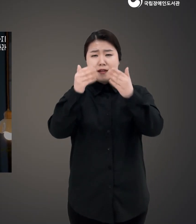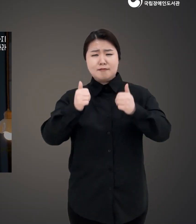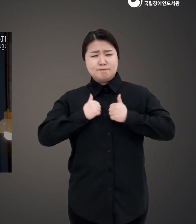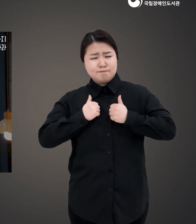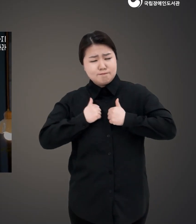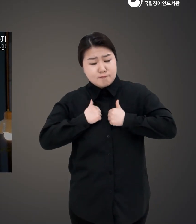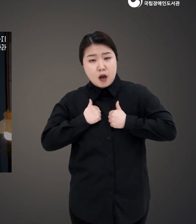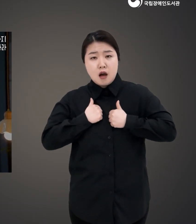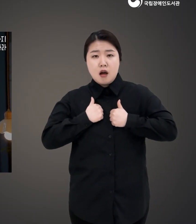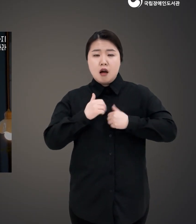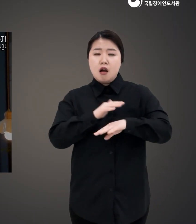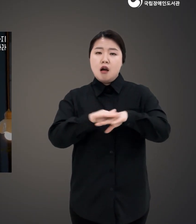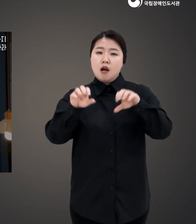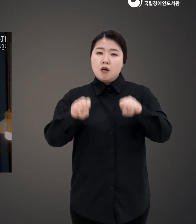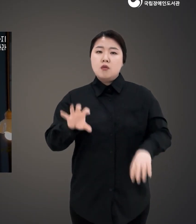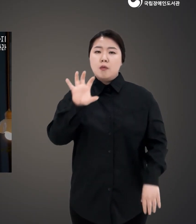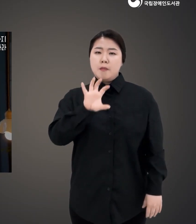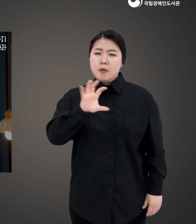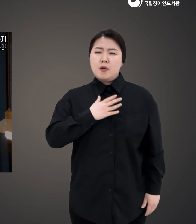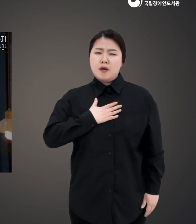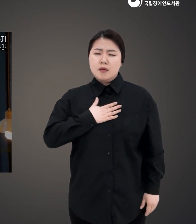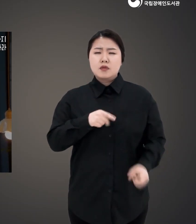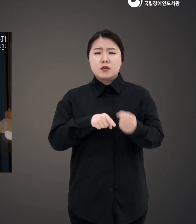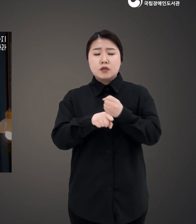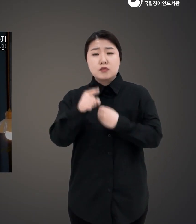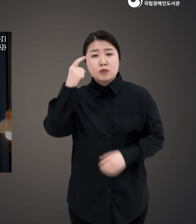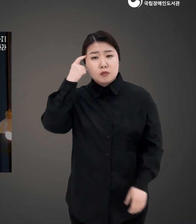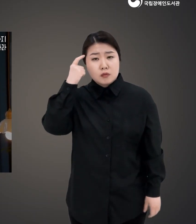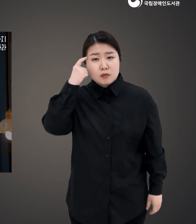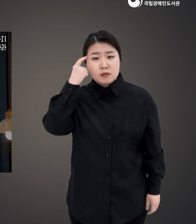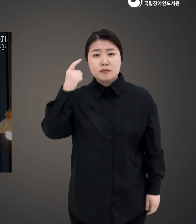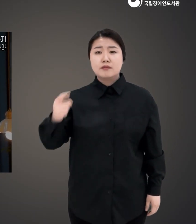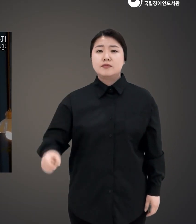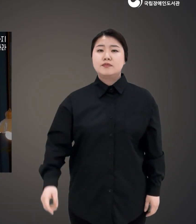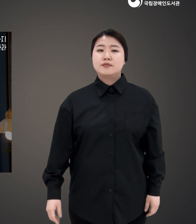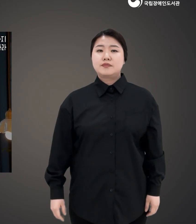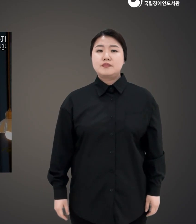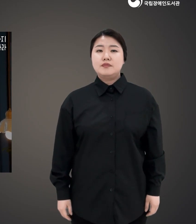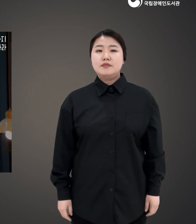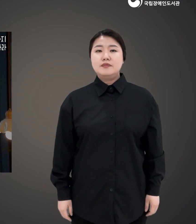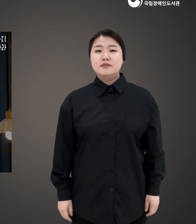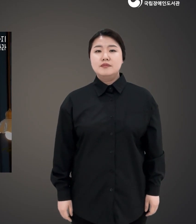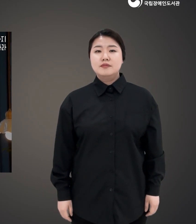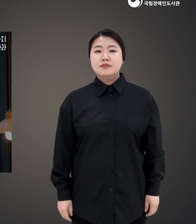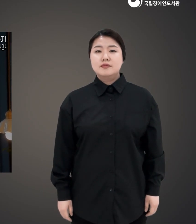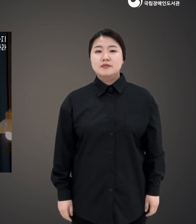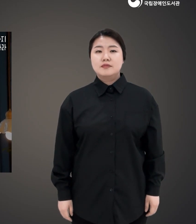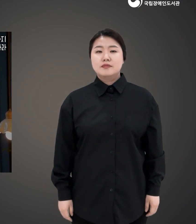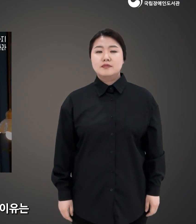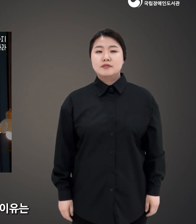위해 애쓰지만 자꾸 헛걸음하는 기분이 드는 이유는 무엇일까?